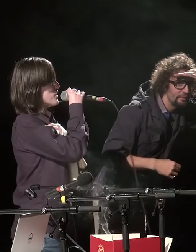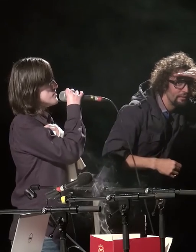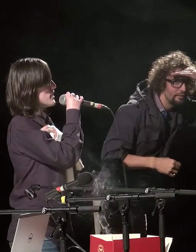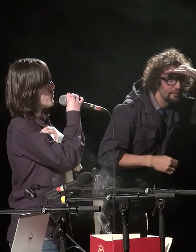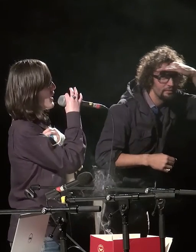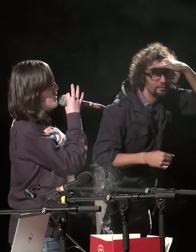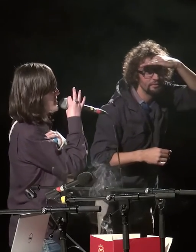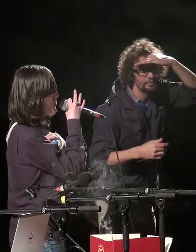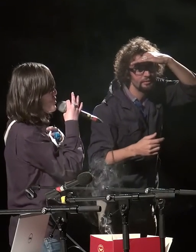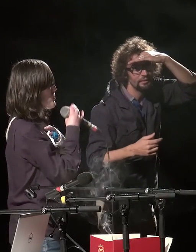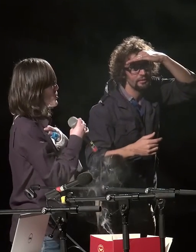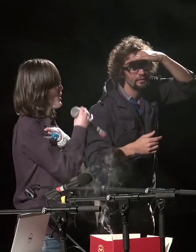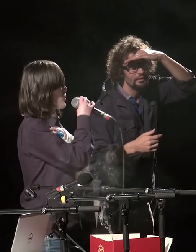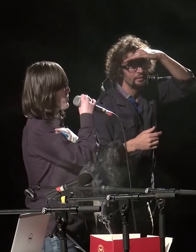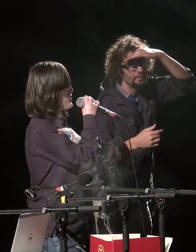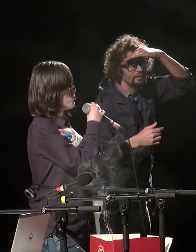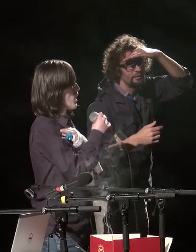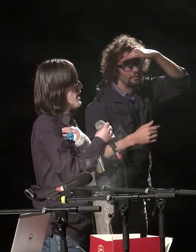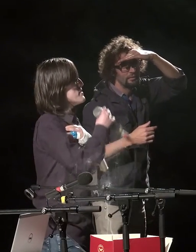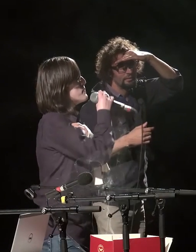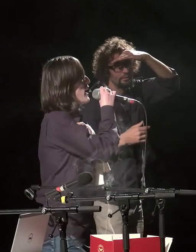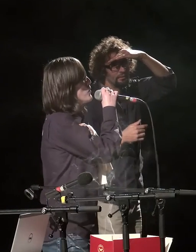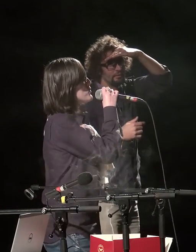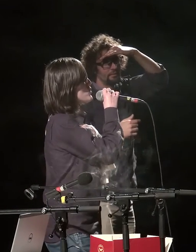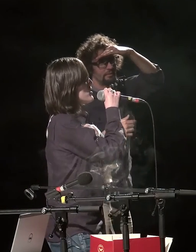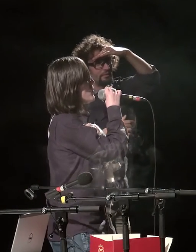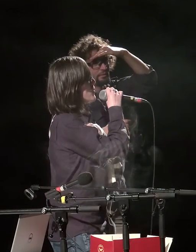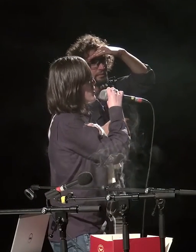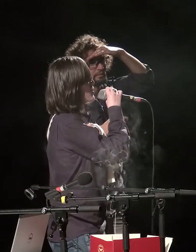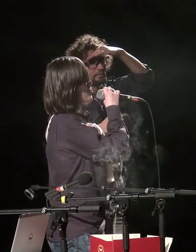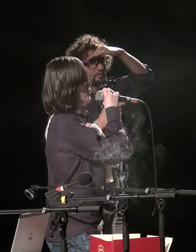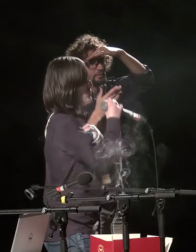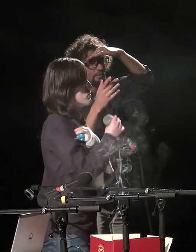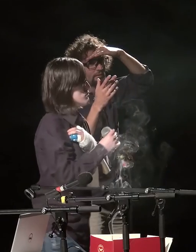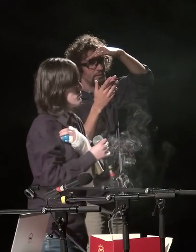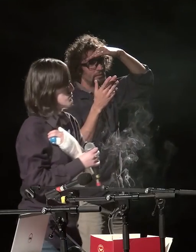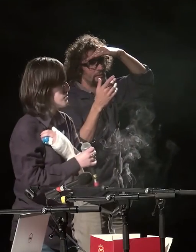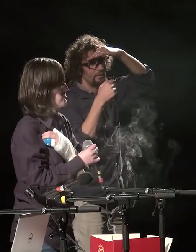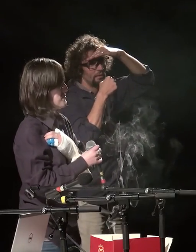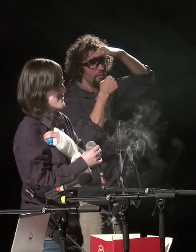Ouais, ça commence à être libre. Là, on s'approche du libre de droit, je crois, pour cette chanson-là. Mais c'est pas grave, on peut chanter d'autres trucs.